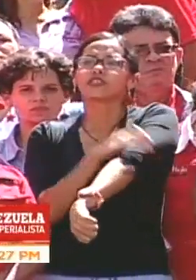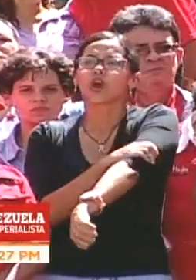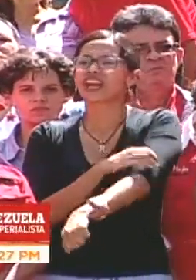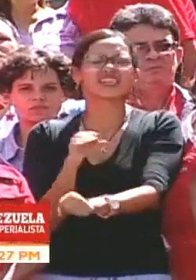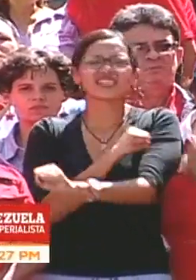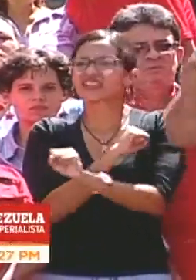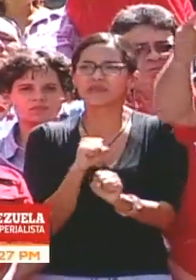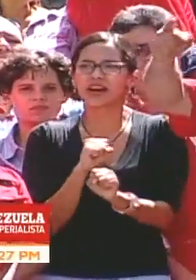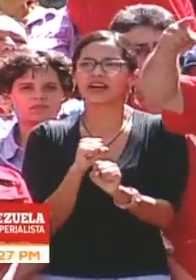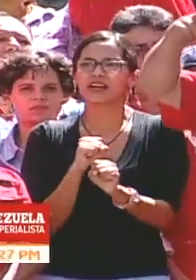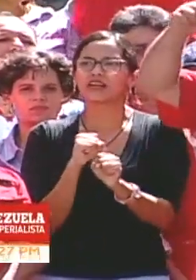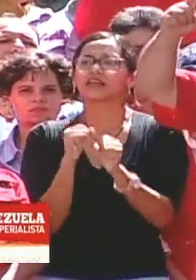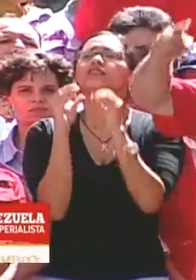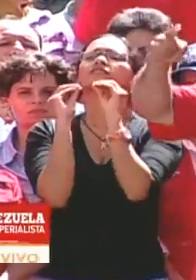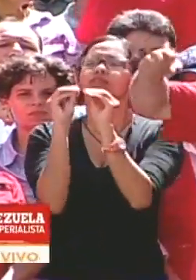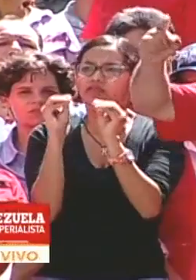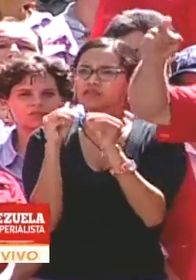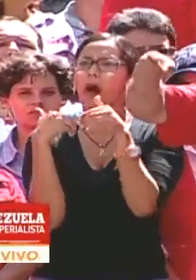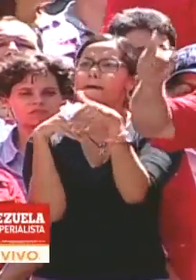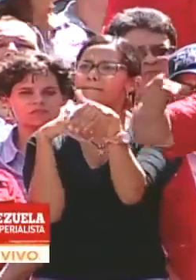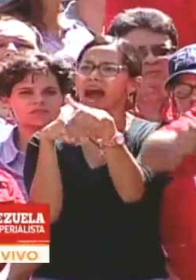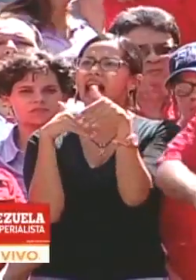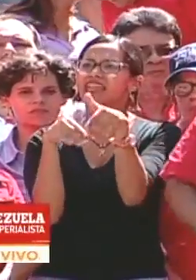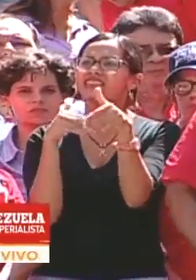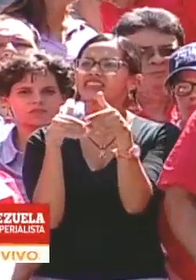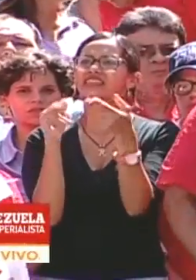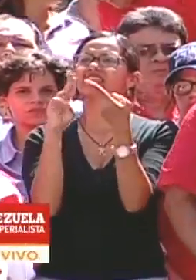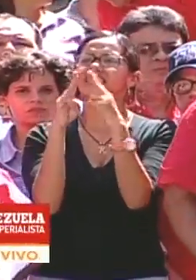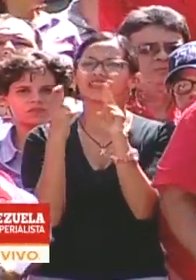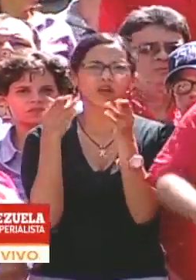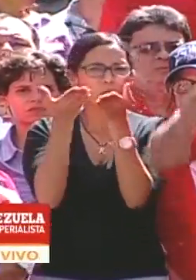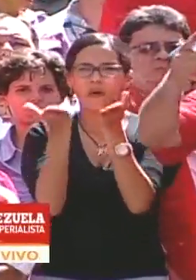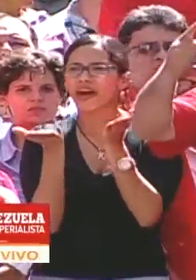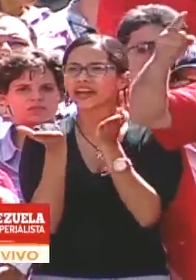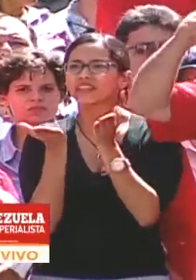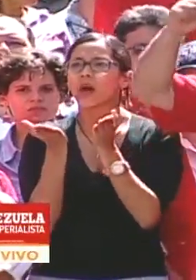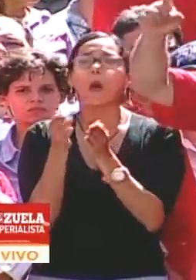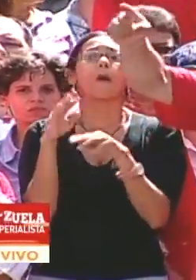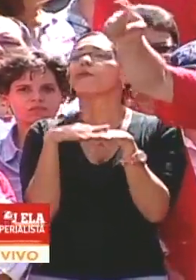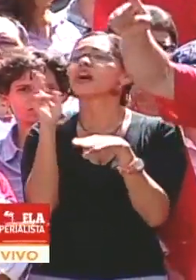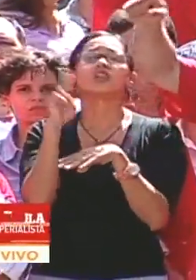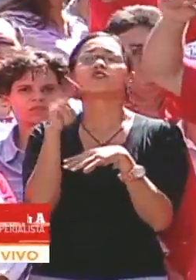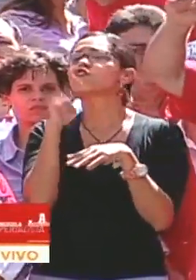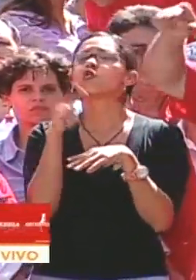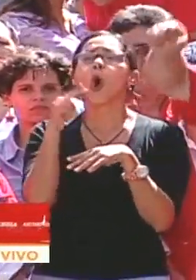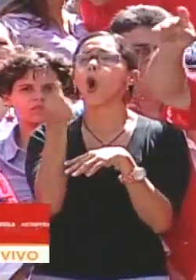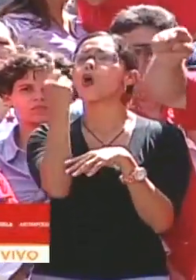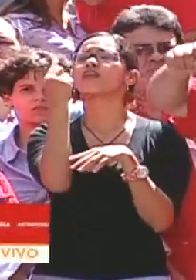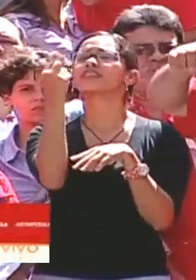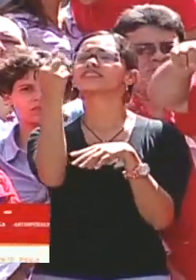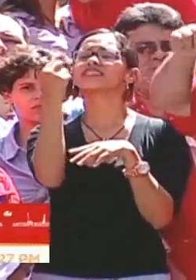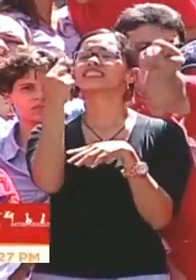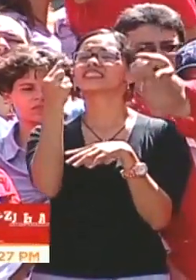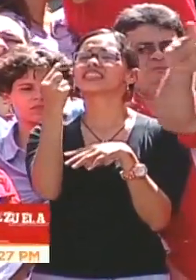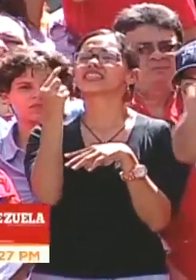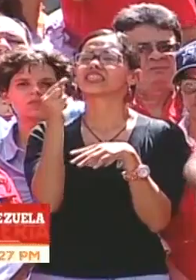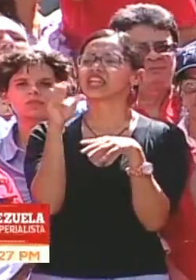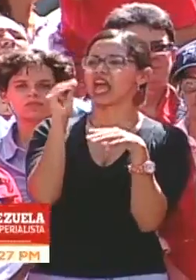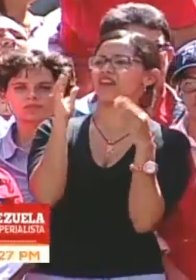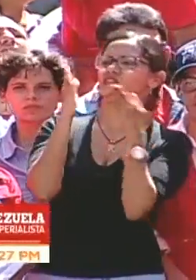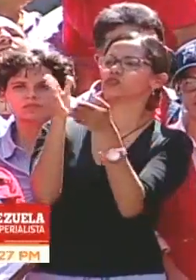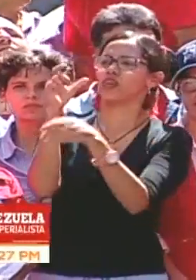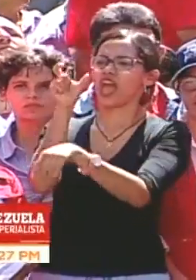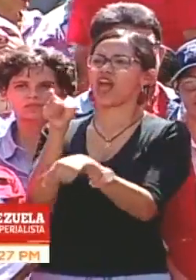incapaz de convocar una manifestación como esta, porque jamás tendrían a alguien que les hable a su